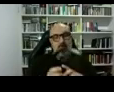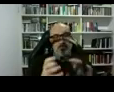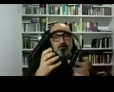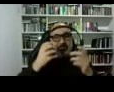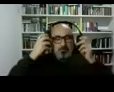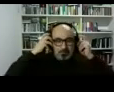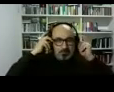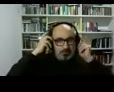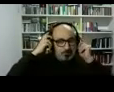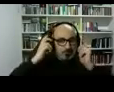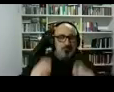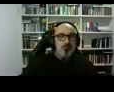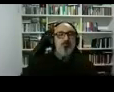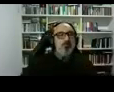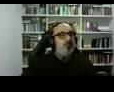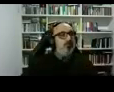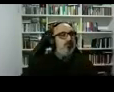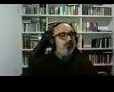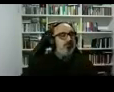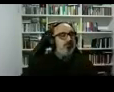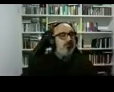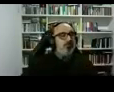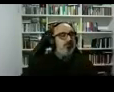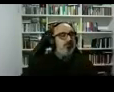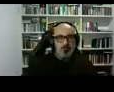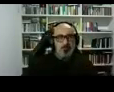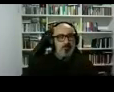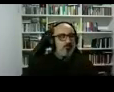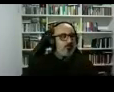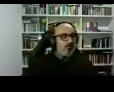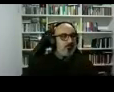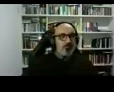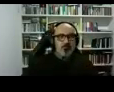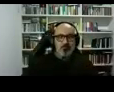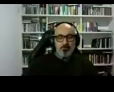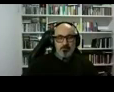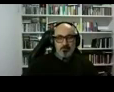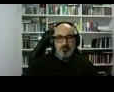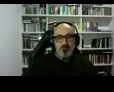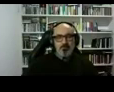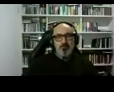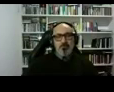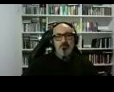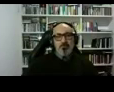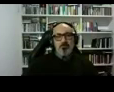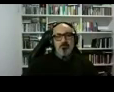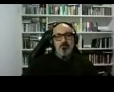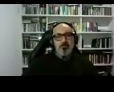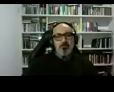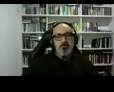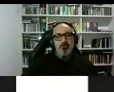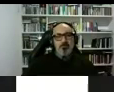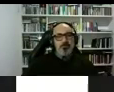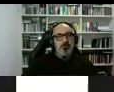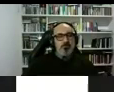Lo otro que también hacemos desde la metodología es poder crear espacios en los cuales